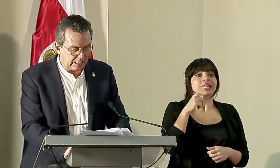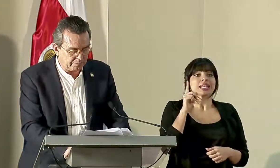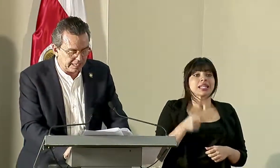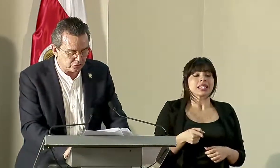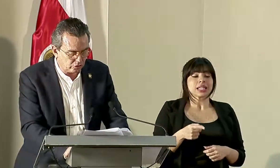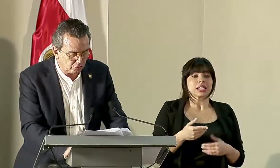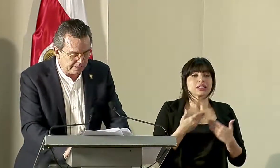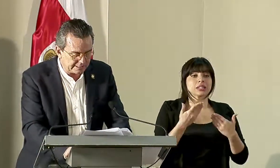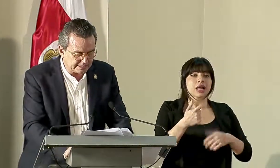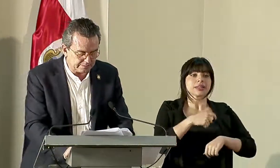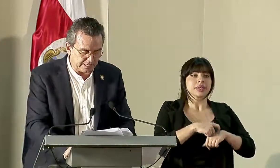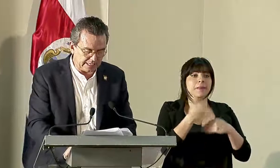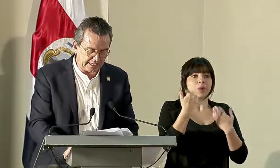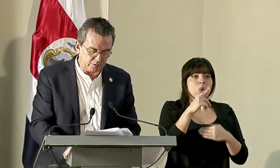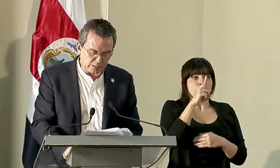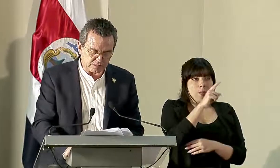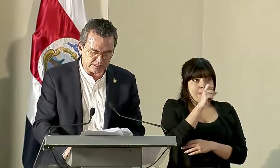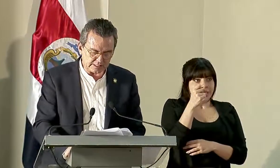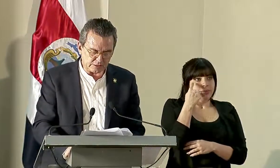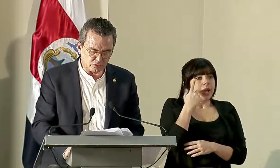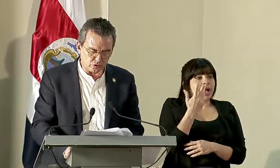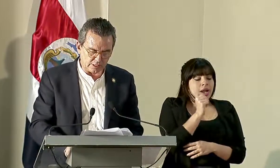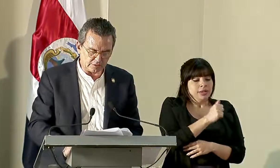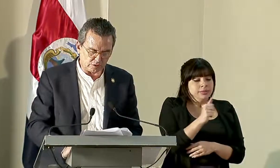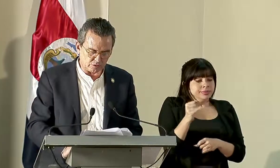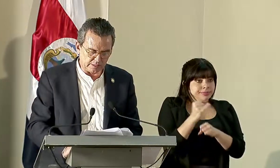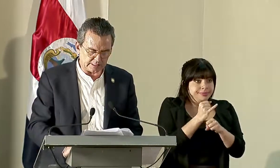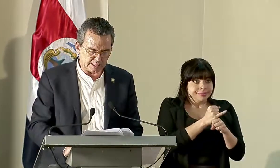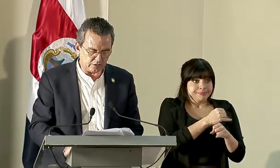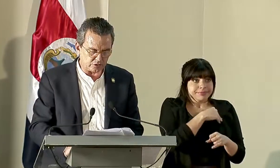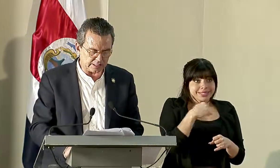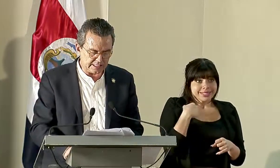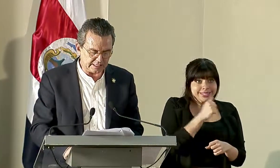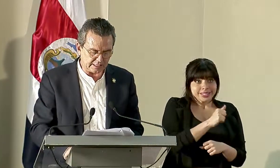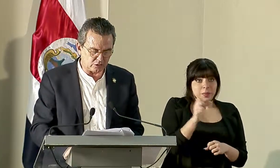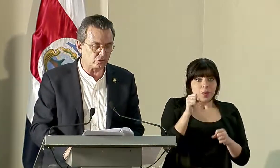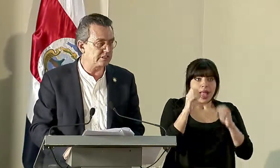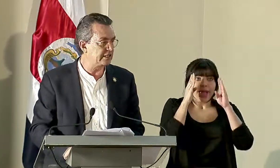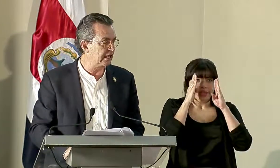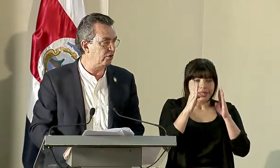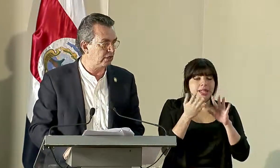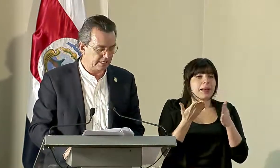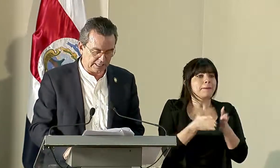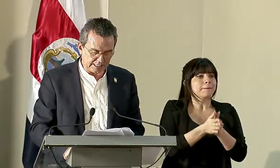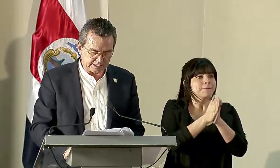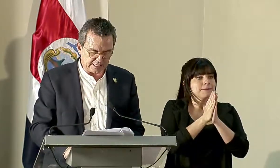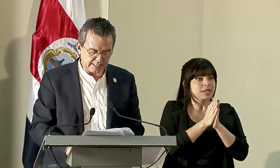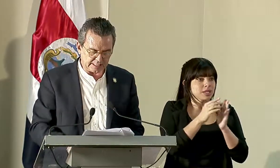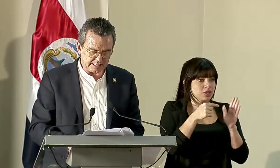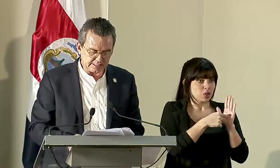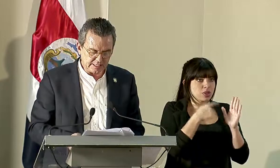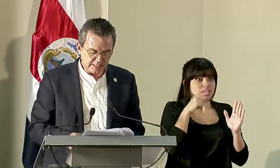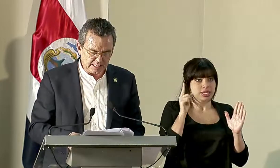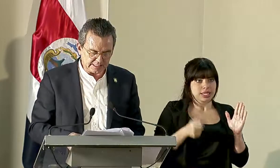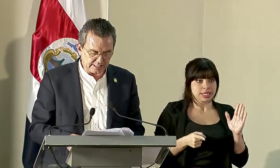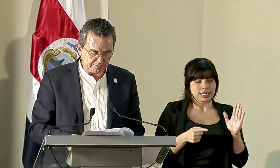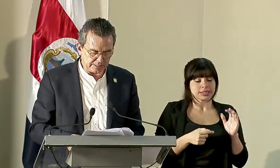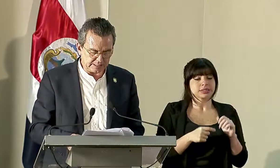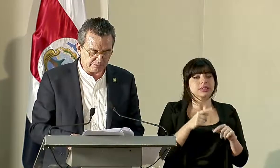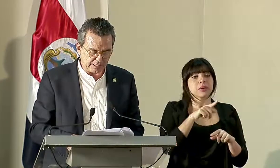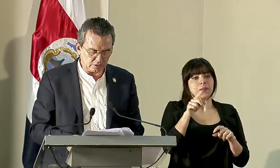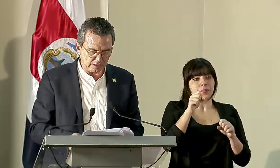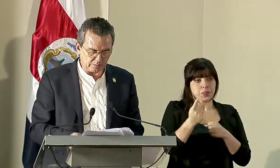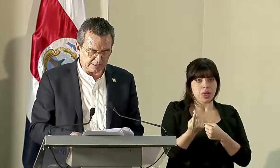da el plazo de un mes para que nuestras instituciones, nuestros ministerios, atiendan lo solicitado en esta directriz y que